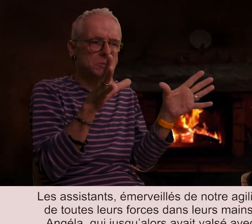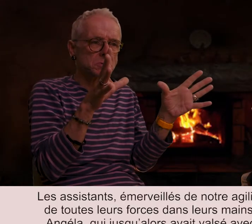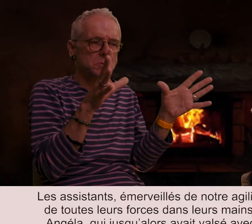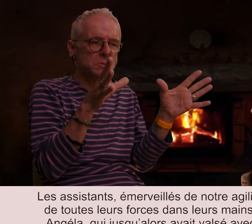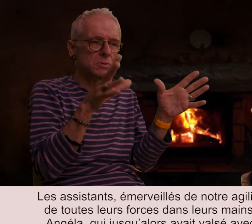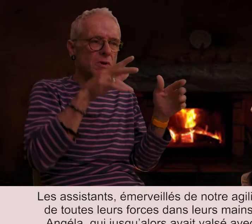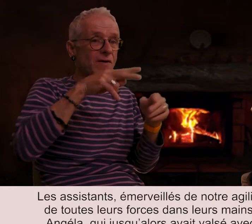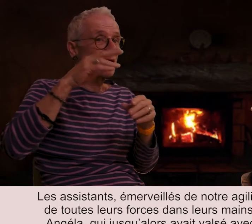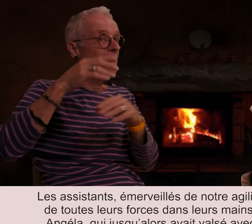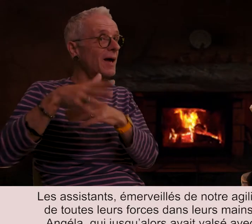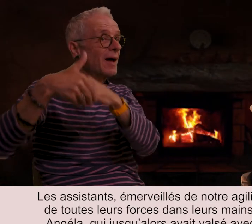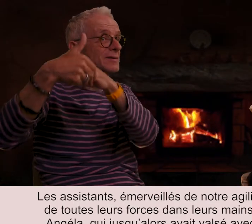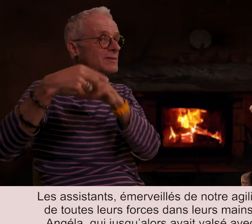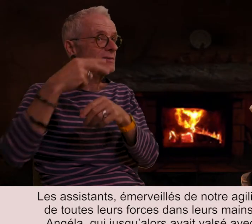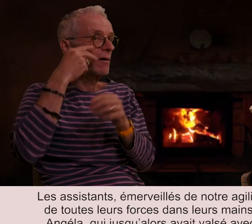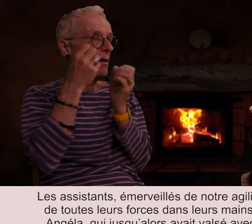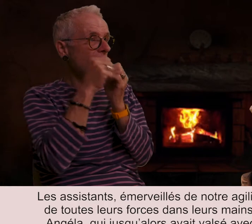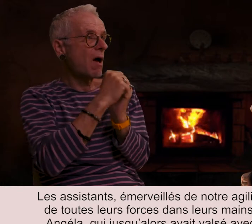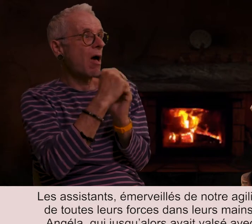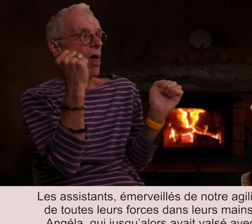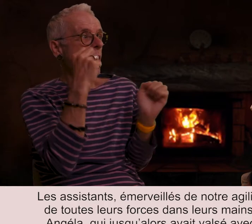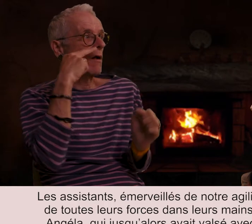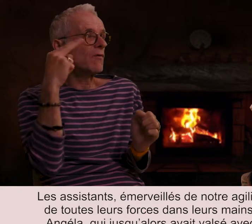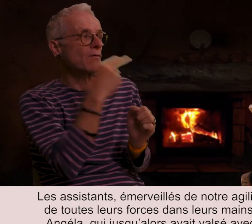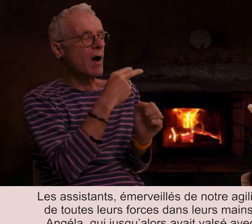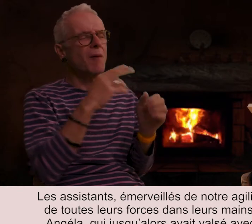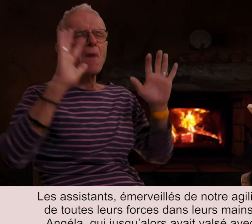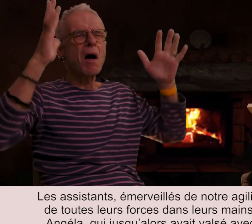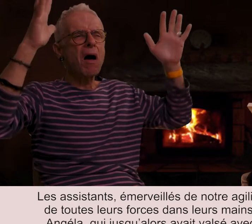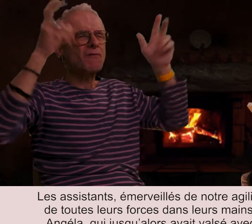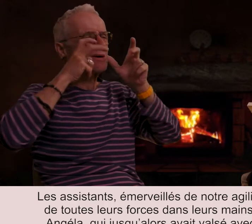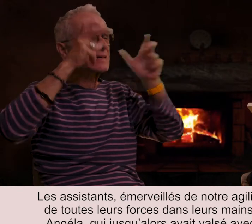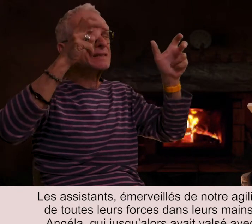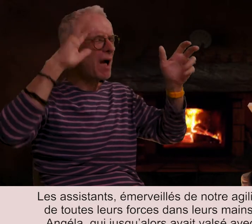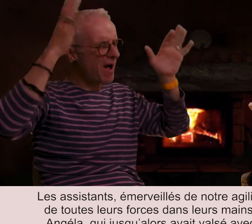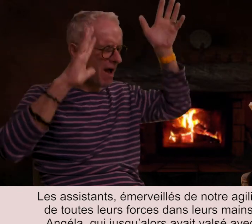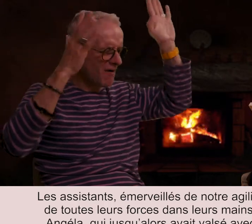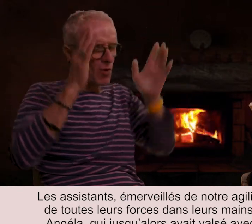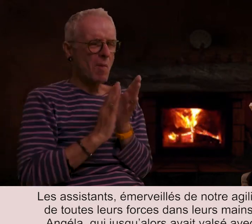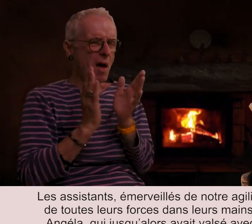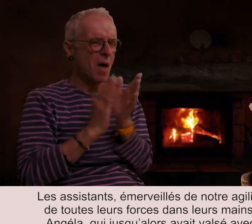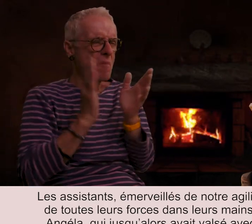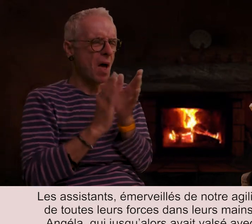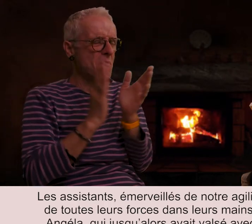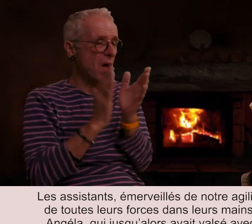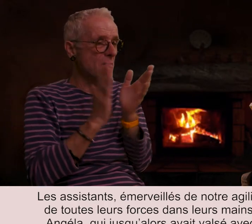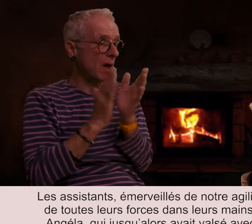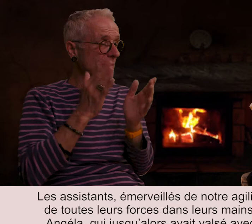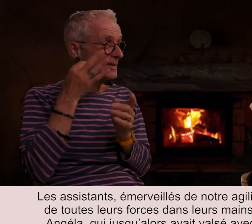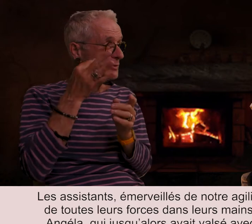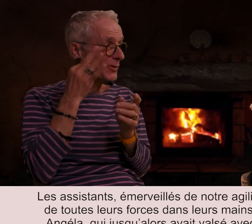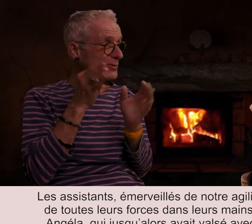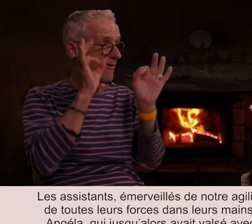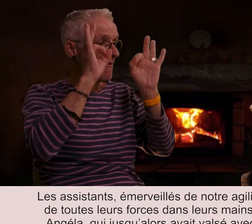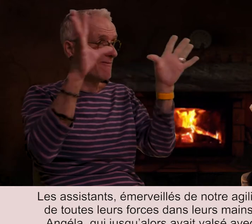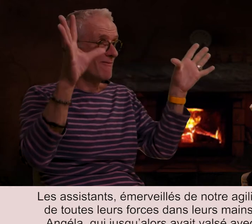les assistants émerveillés de notre agilité criaient bravo et frappaient de toute leur force dans leurs mains qui ne